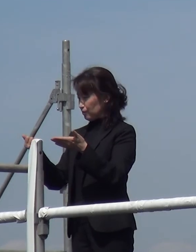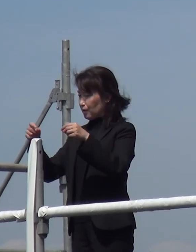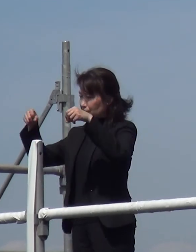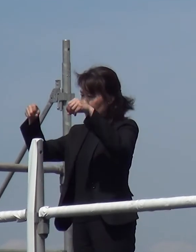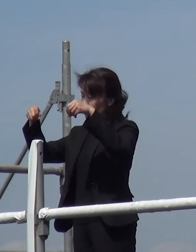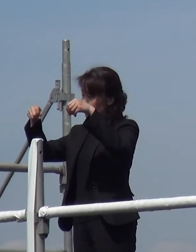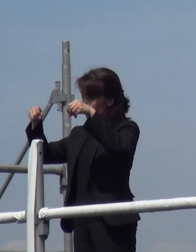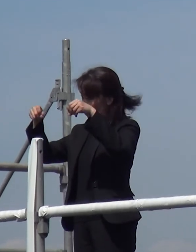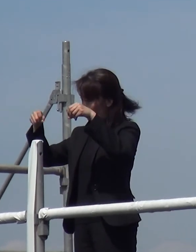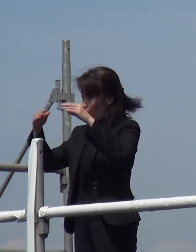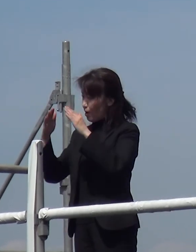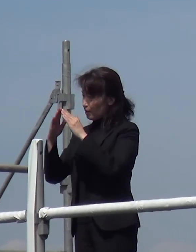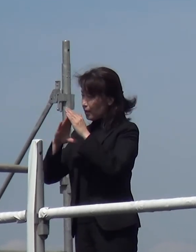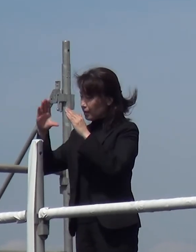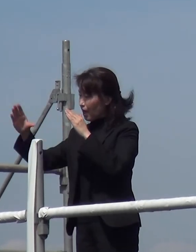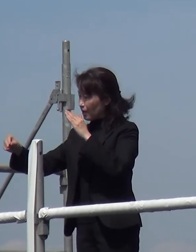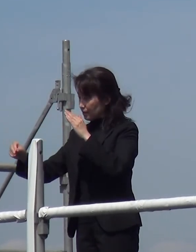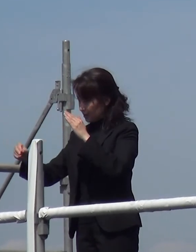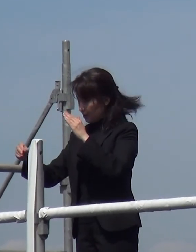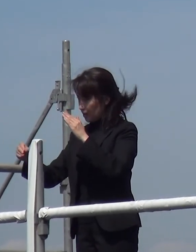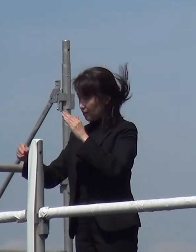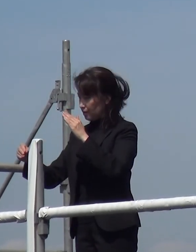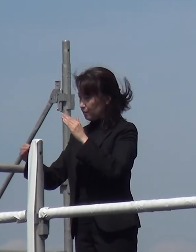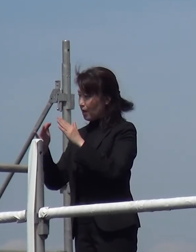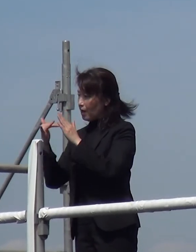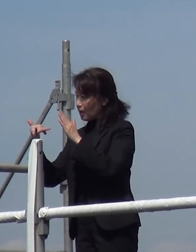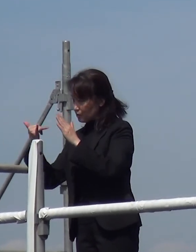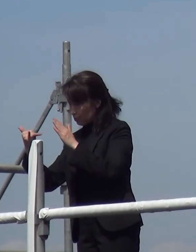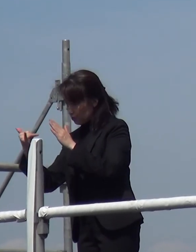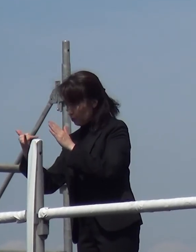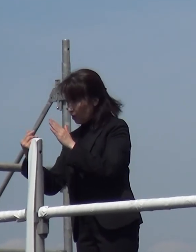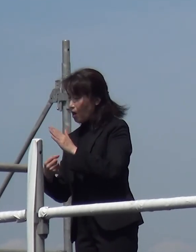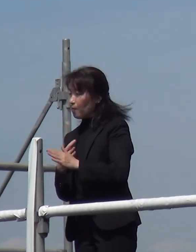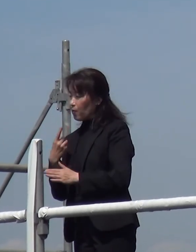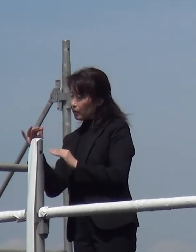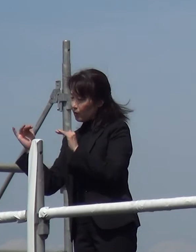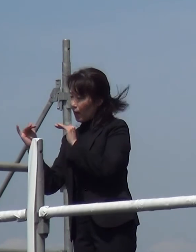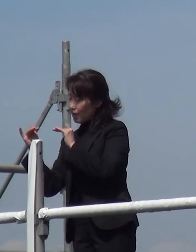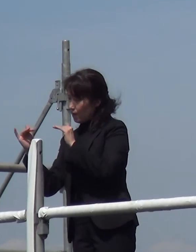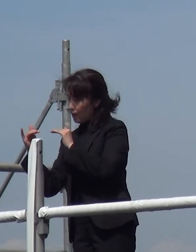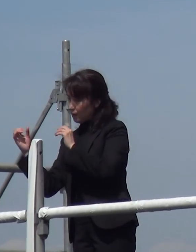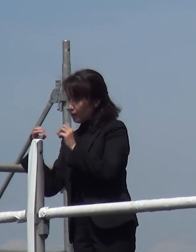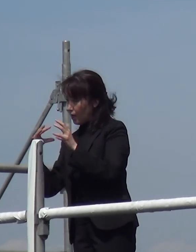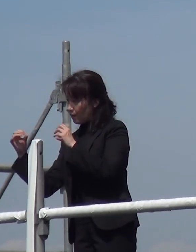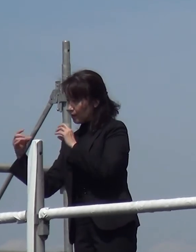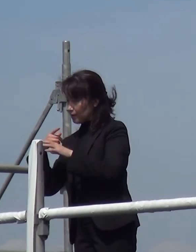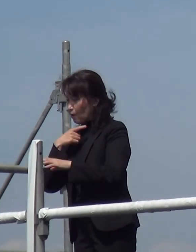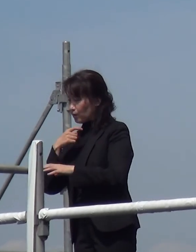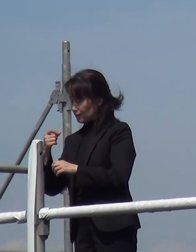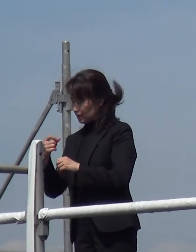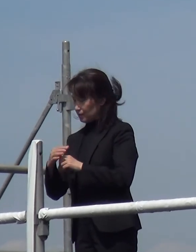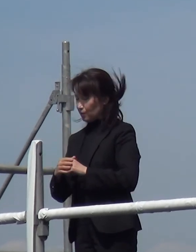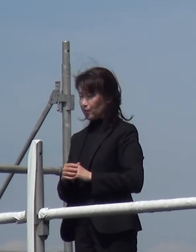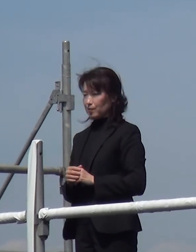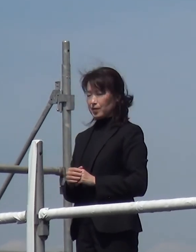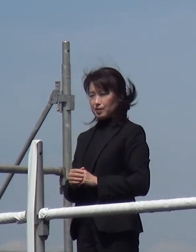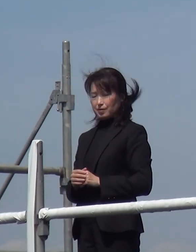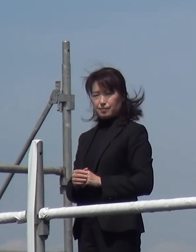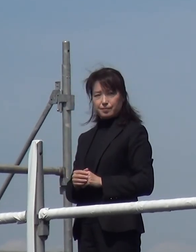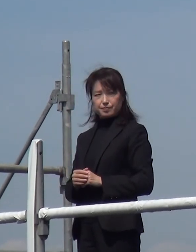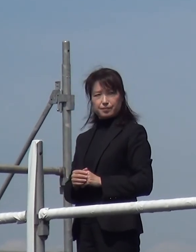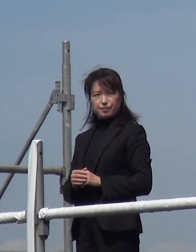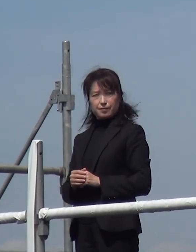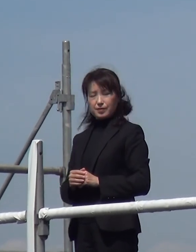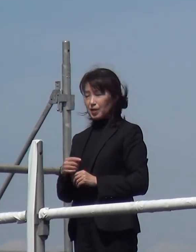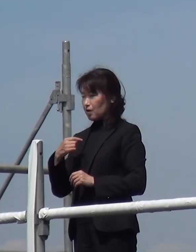ラを家にお帰りになって家族の方ともう一度話していただく、そのきっかけも私